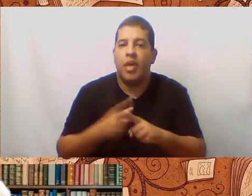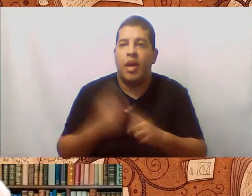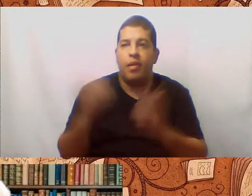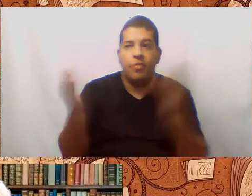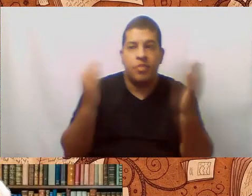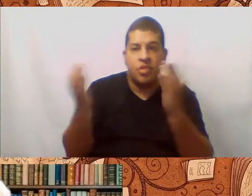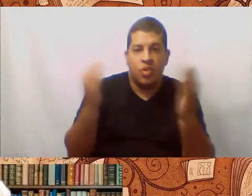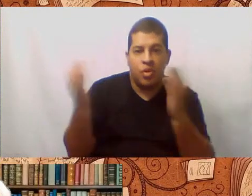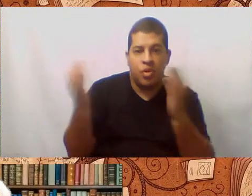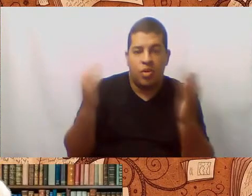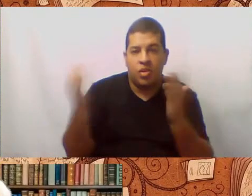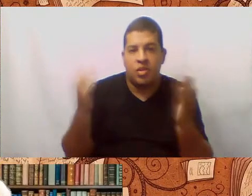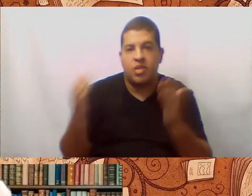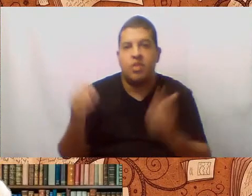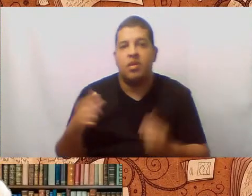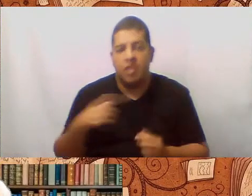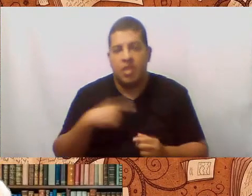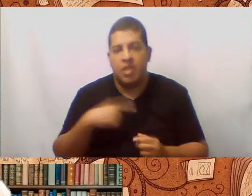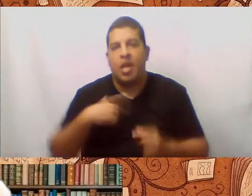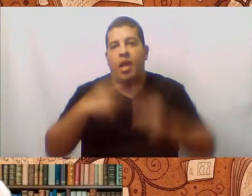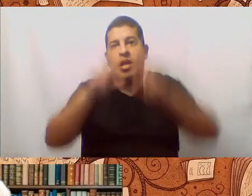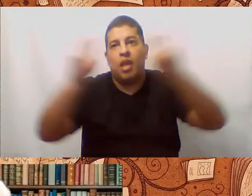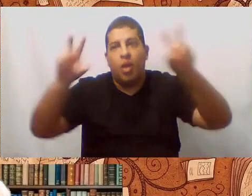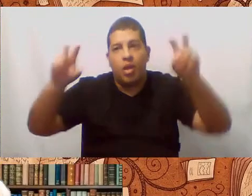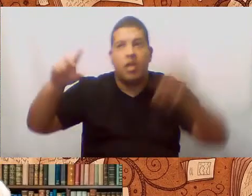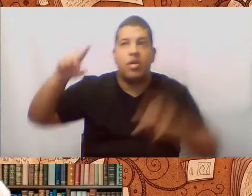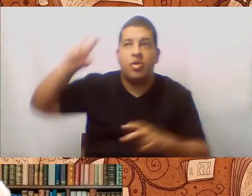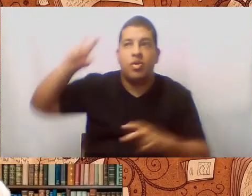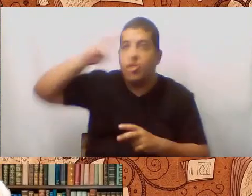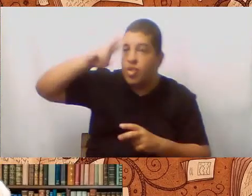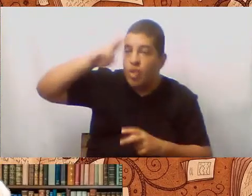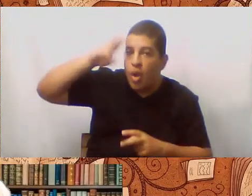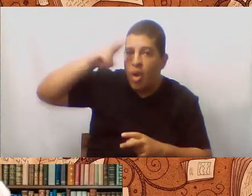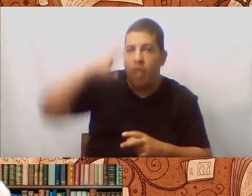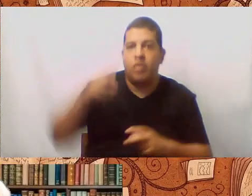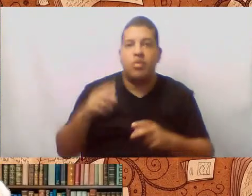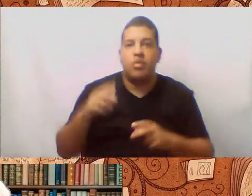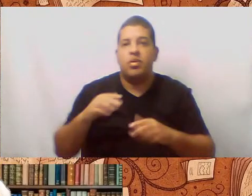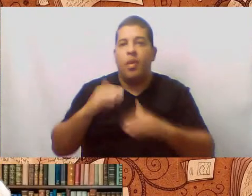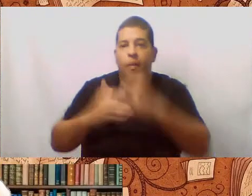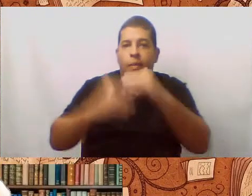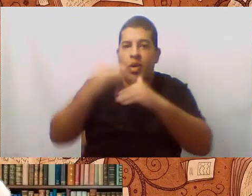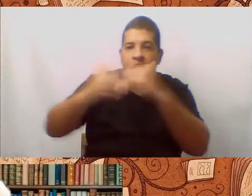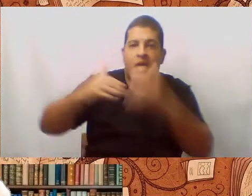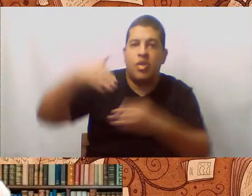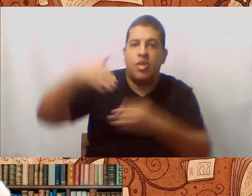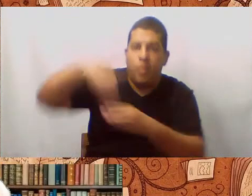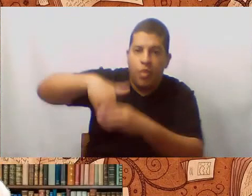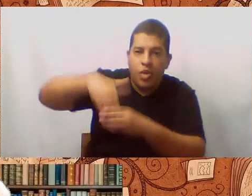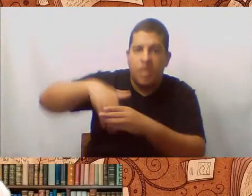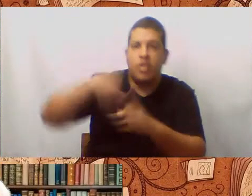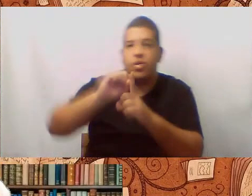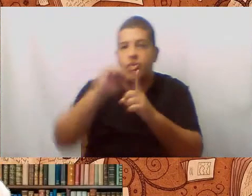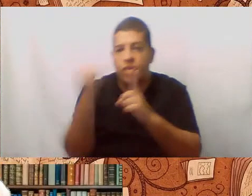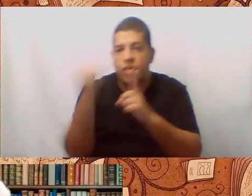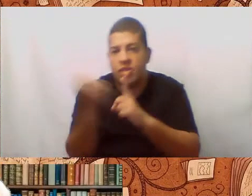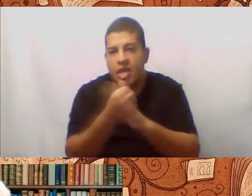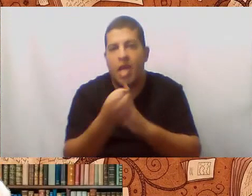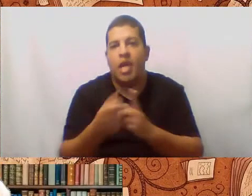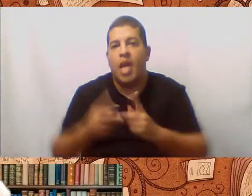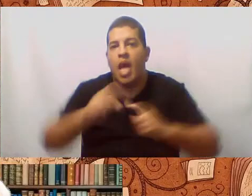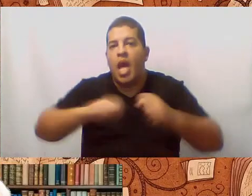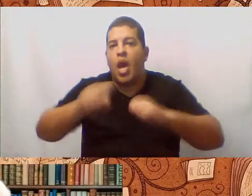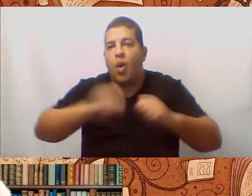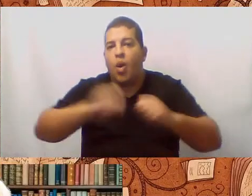moduladas pelos contextos históricos, pelos processos históricos, políticos, sociais, econômicos e